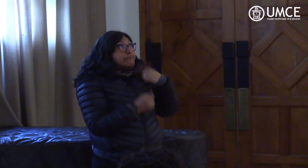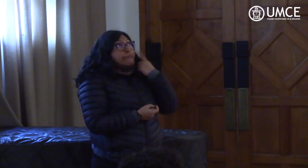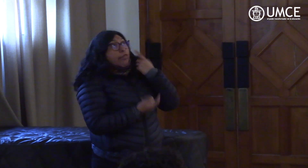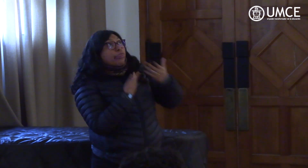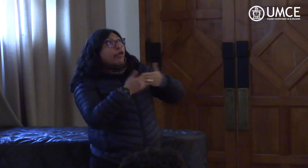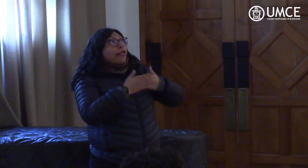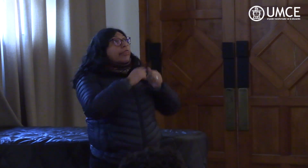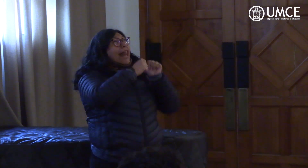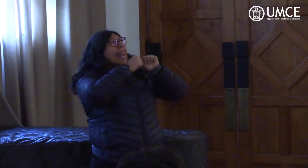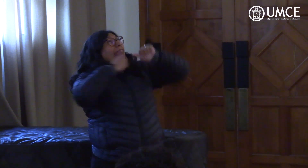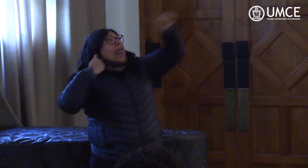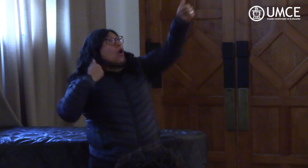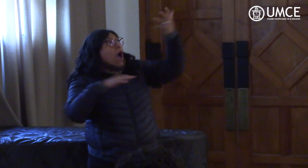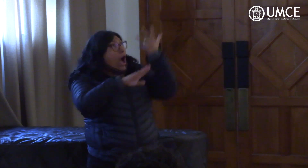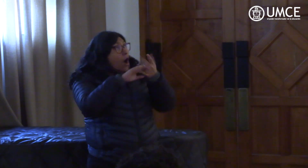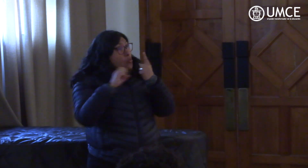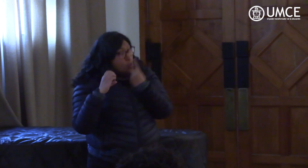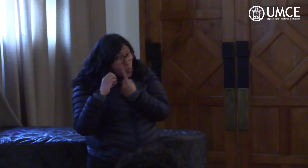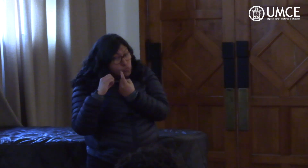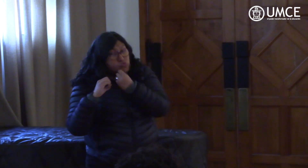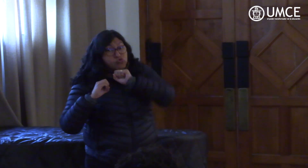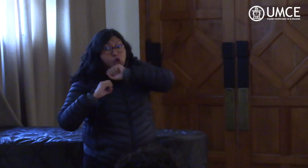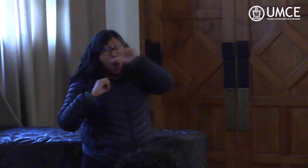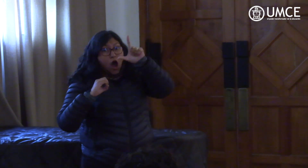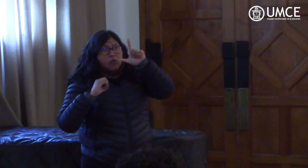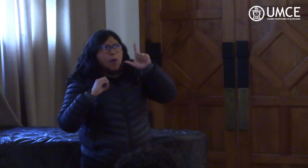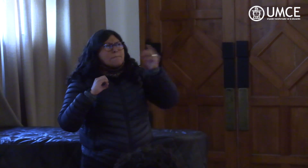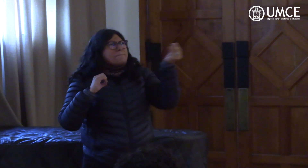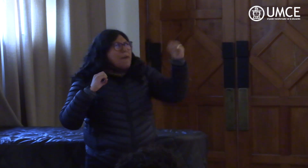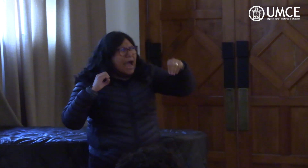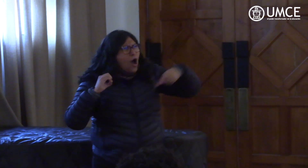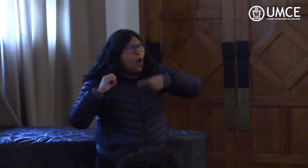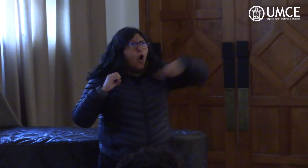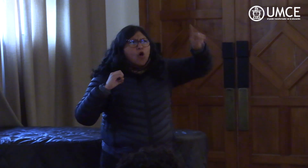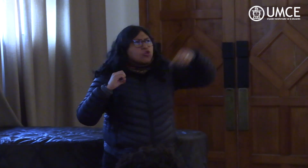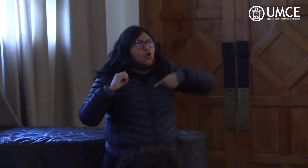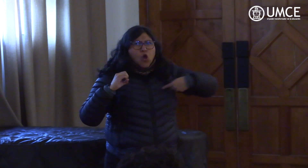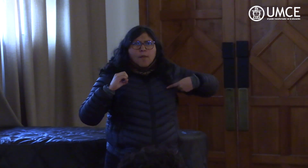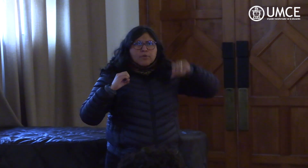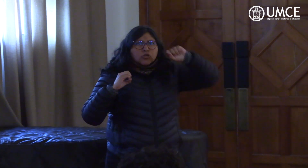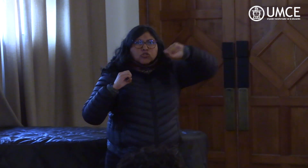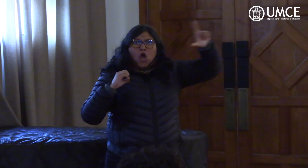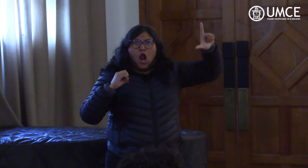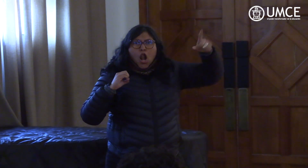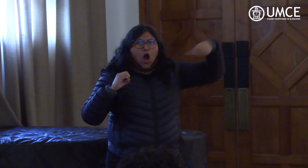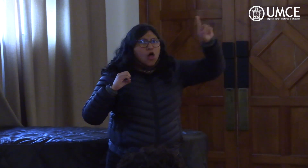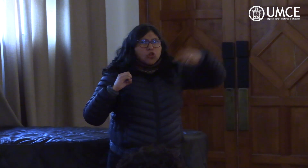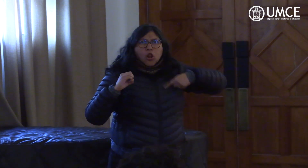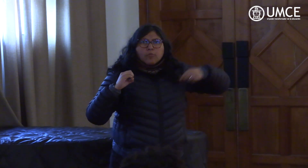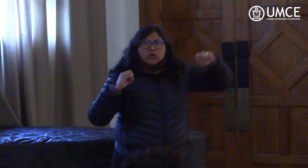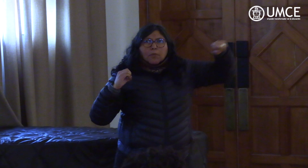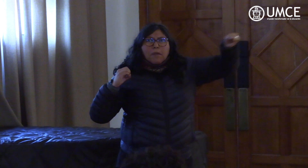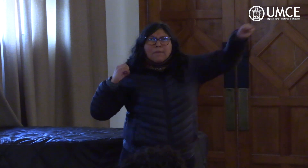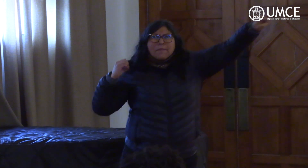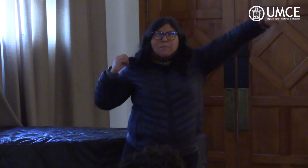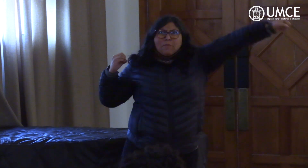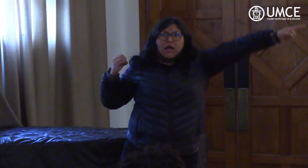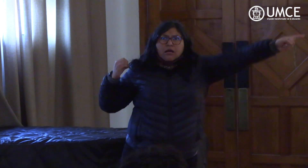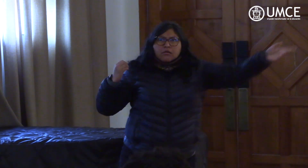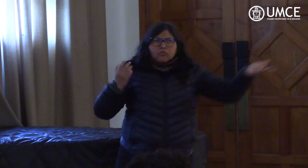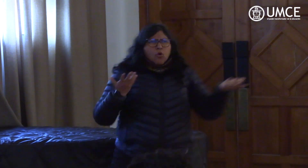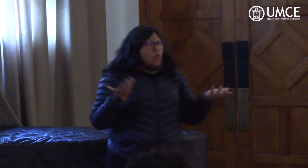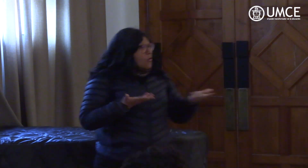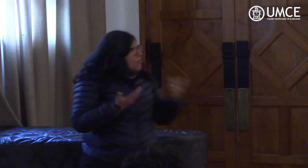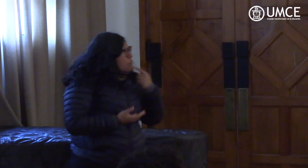yo no he visto por lo menos que estén en el mismo sistema solar. Si en este sistema solar solamente hay un sol o hay otra